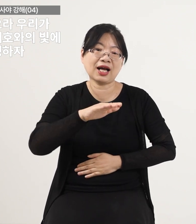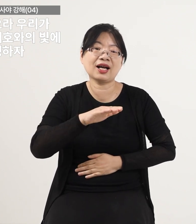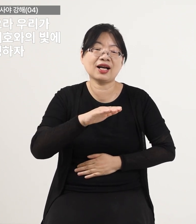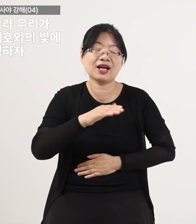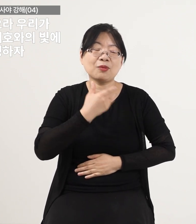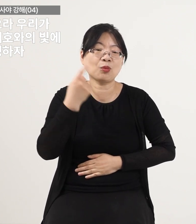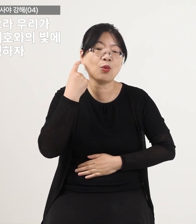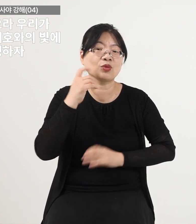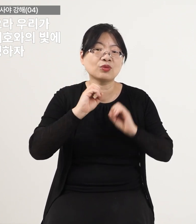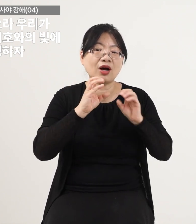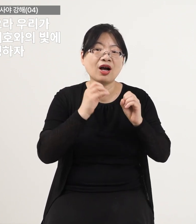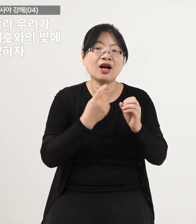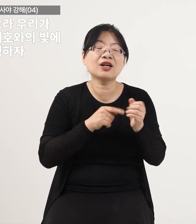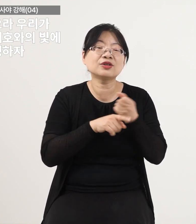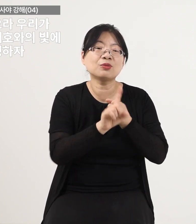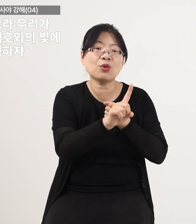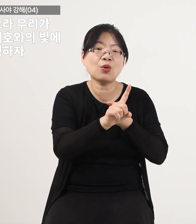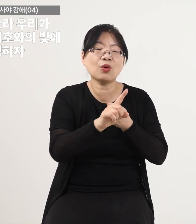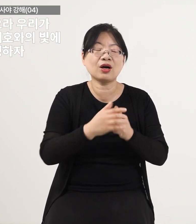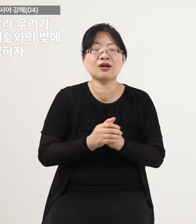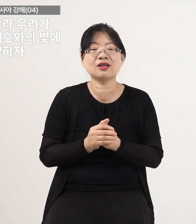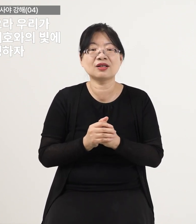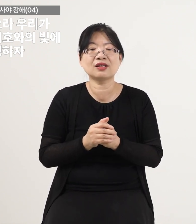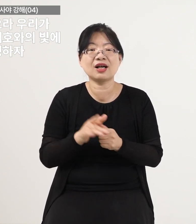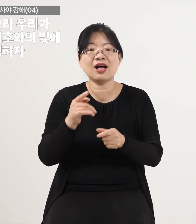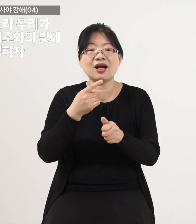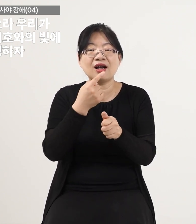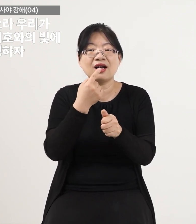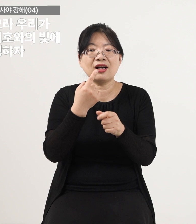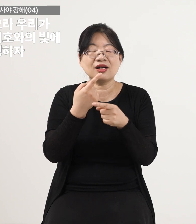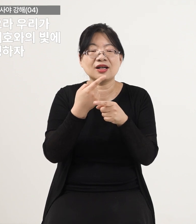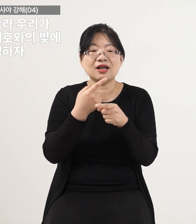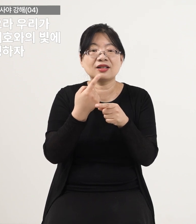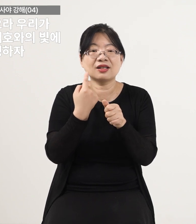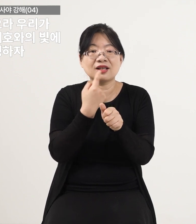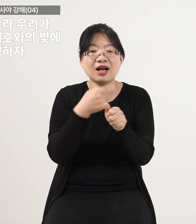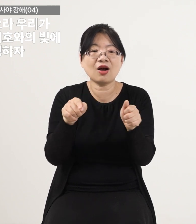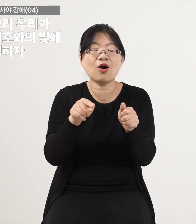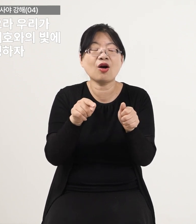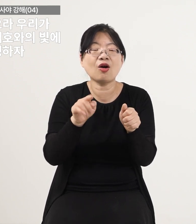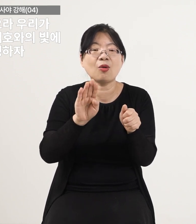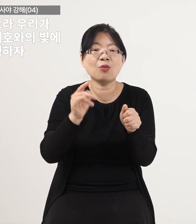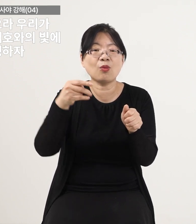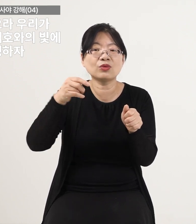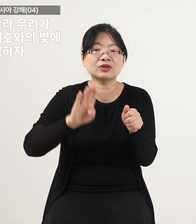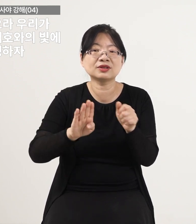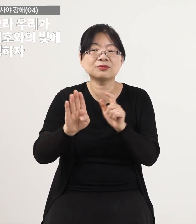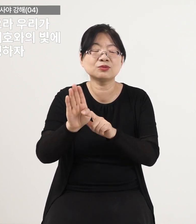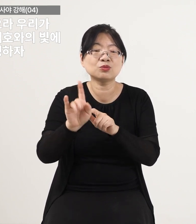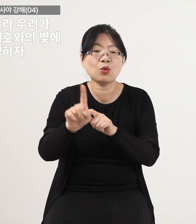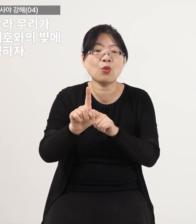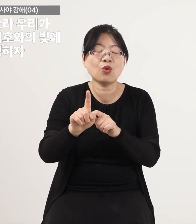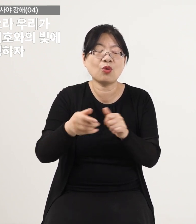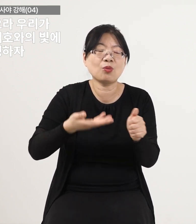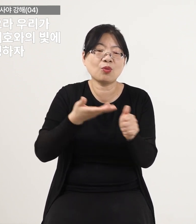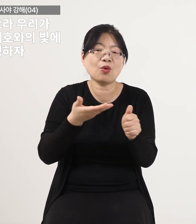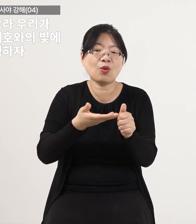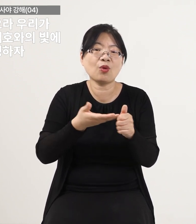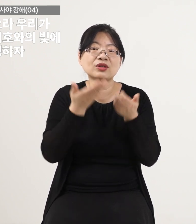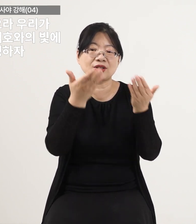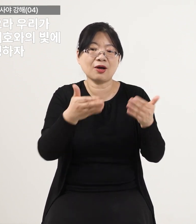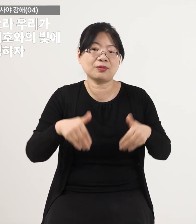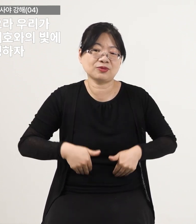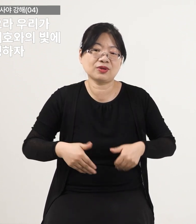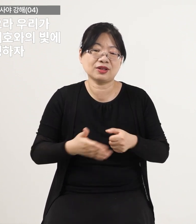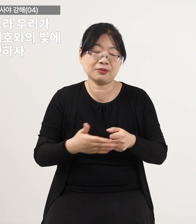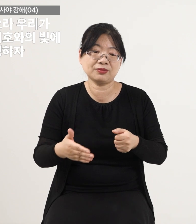쳐서 보습을 만들어 먹여 살려야 되기 때문에. 거기서 끝나는 게 아니에요. 4절 하반절에